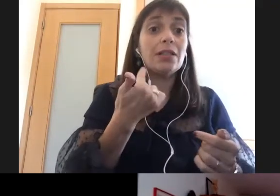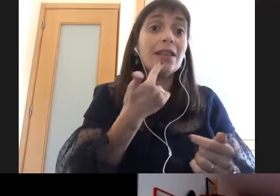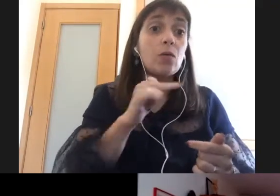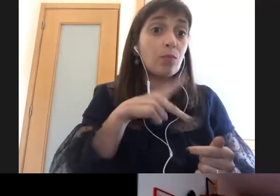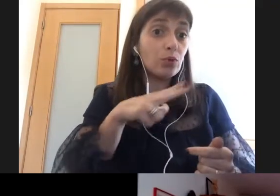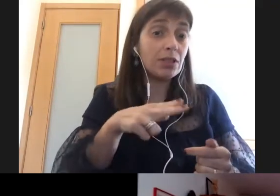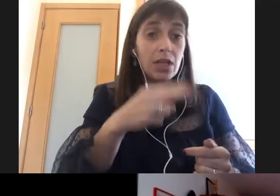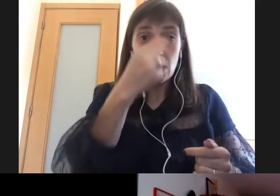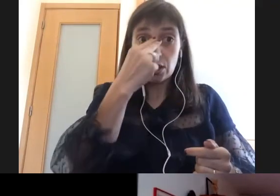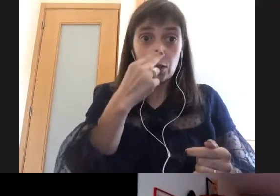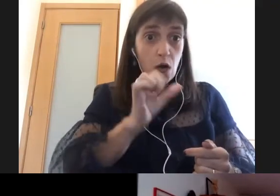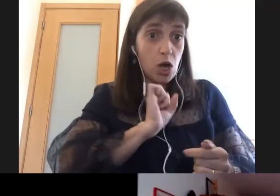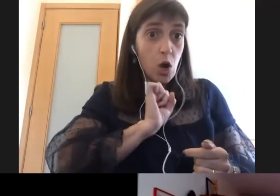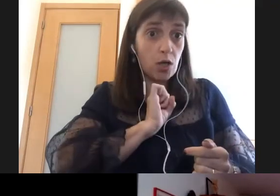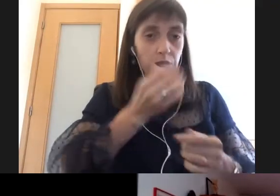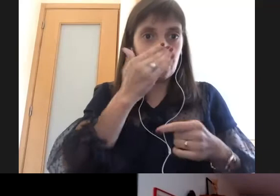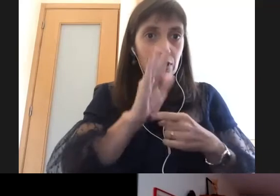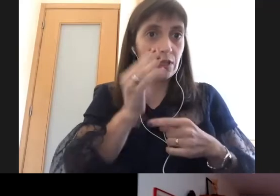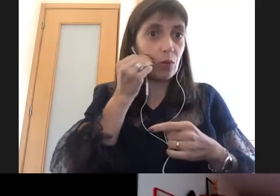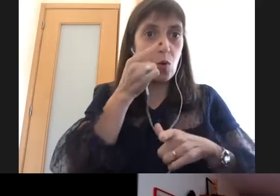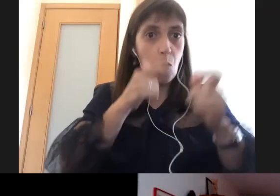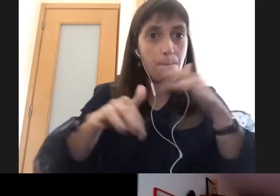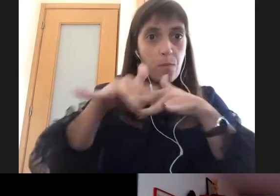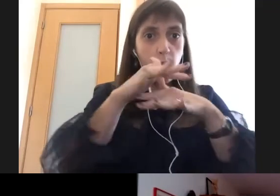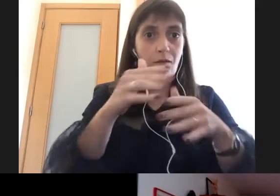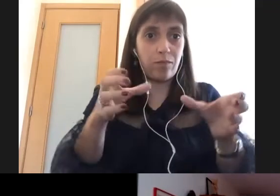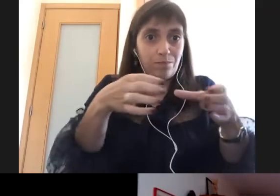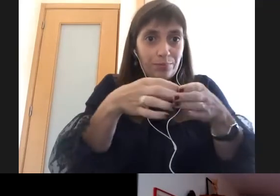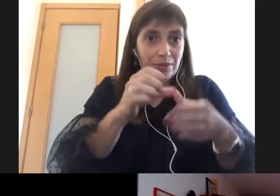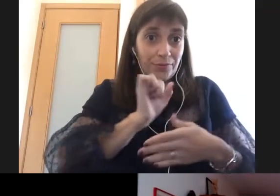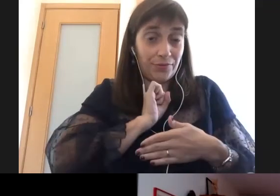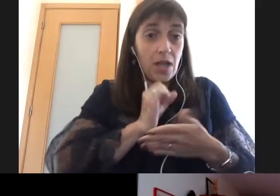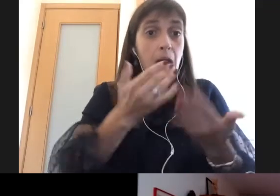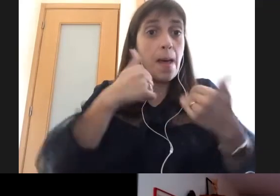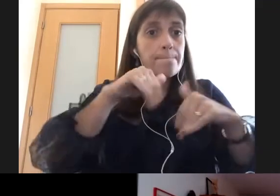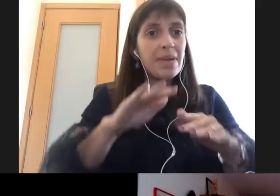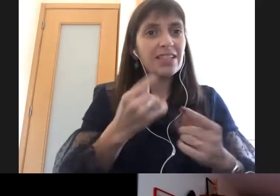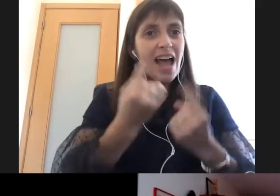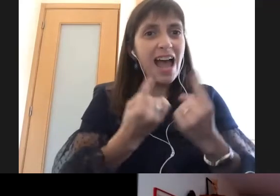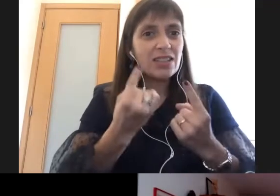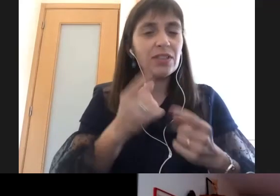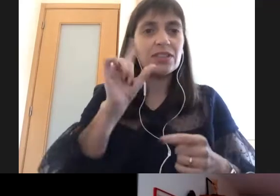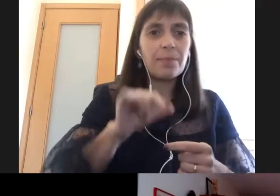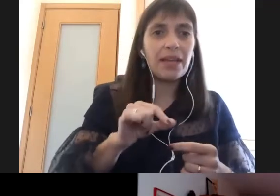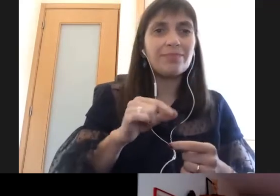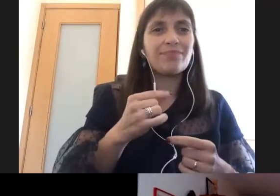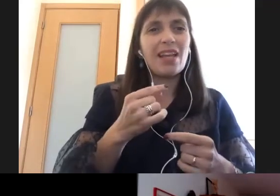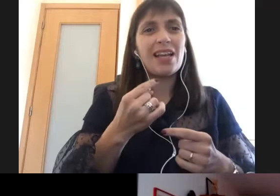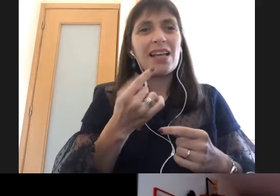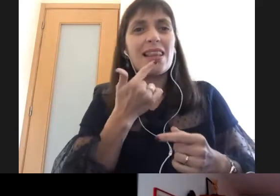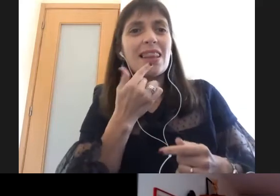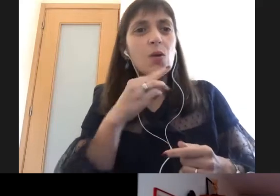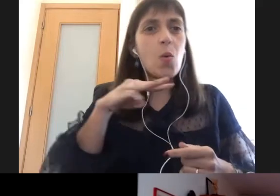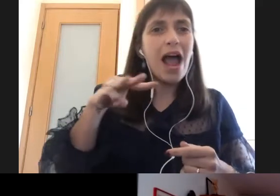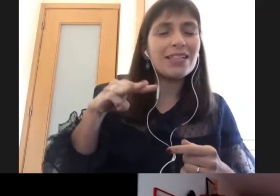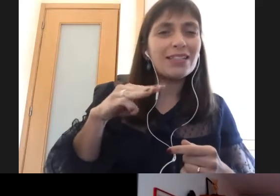como povo. Só que, muitas vezes, está em papers acadêmicos, nem sempre a linguagem